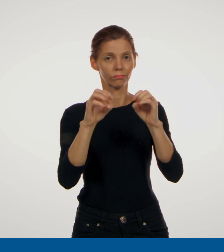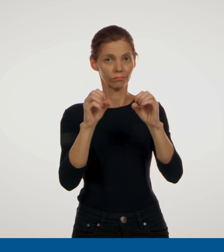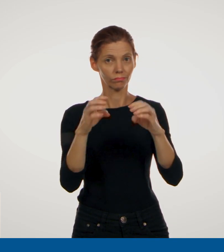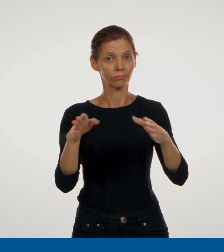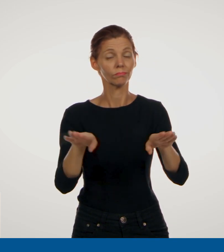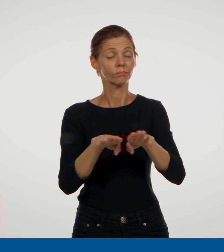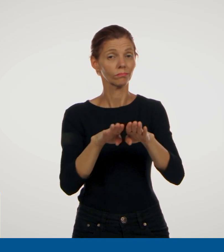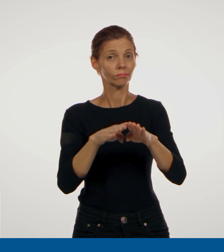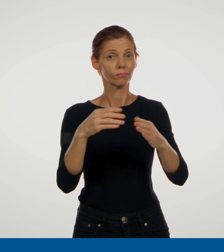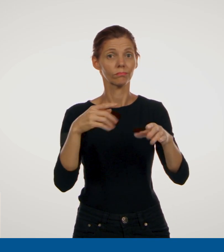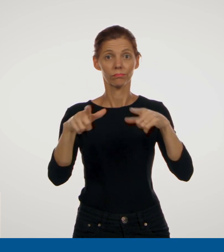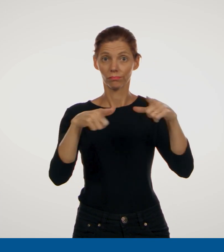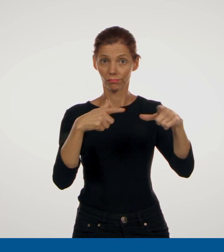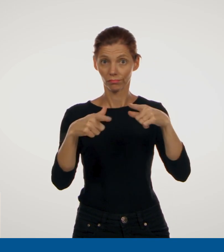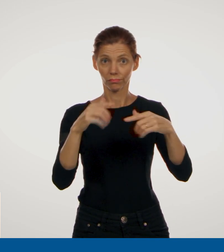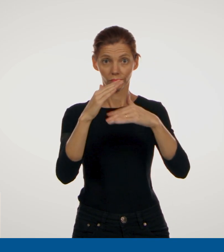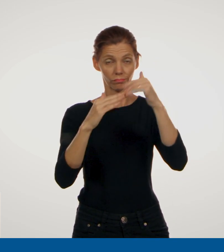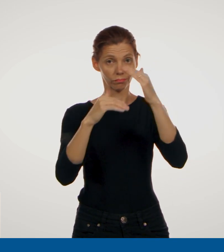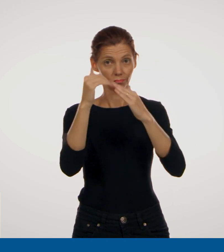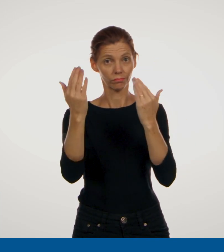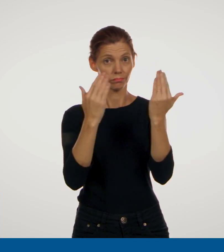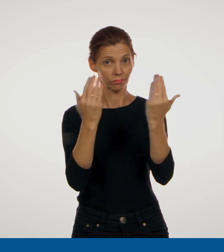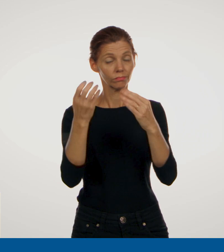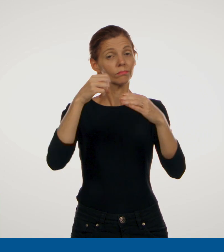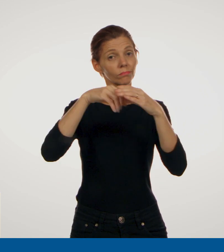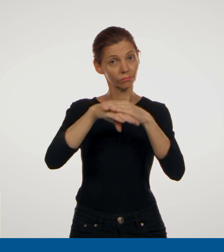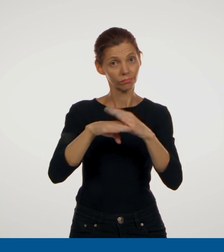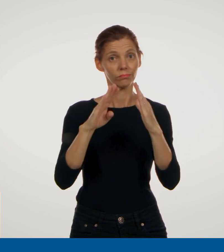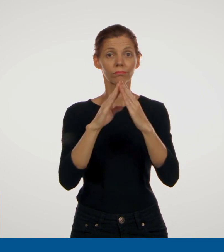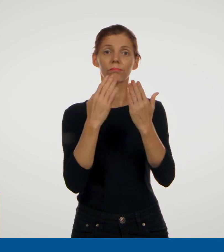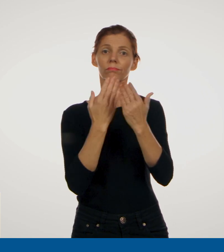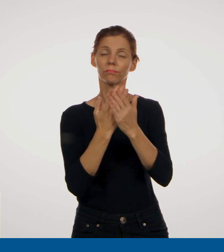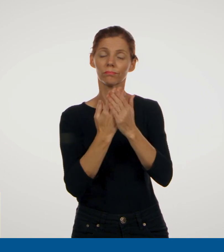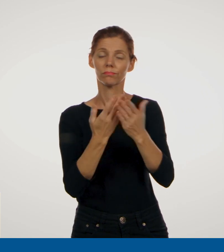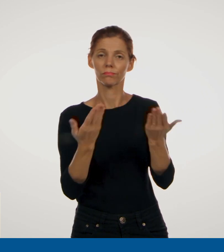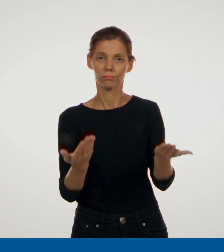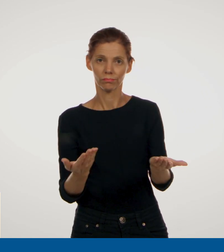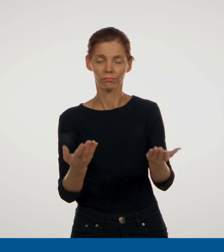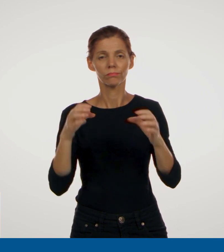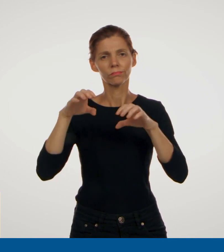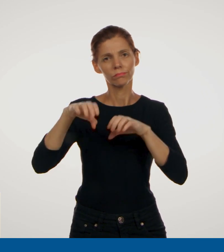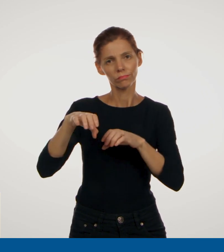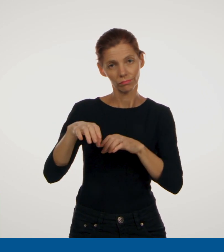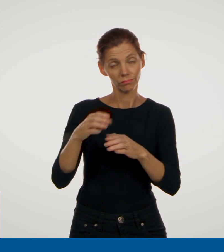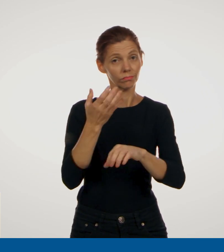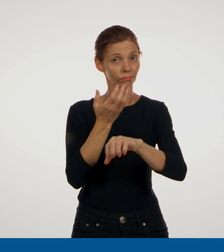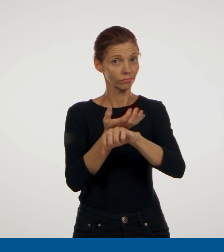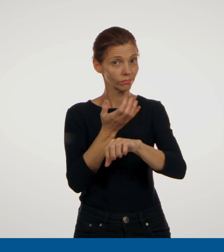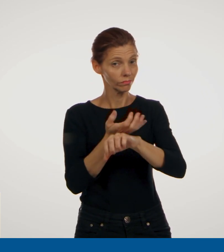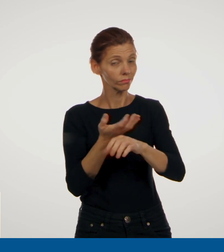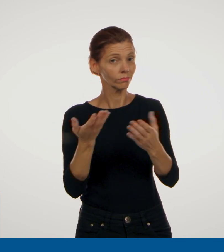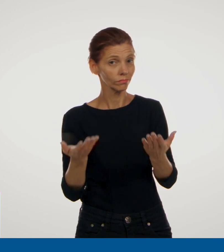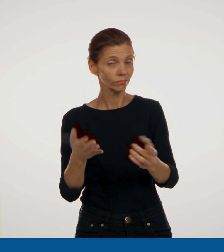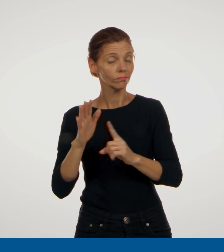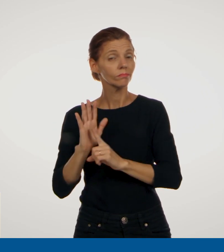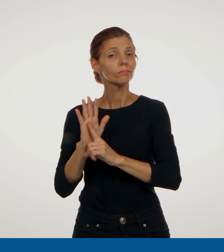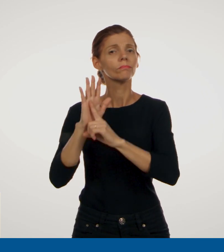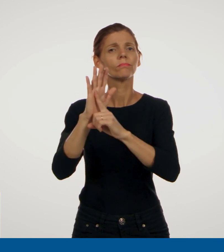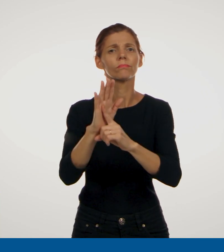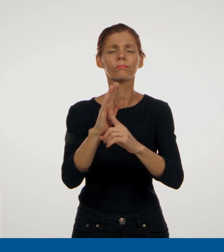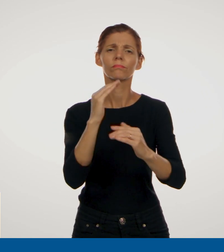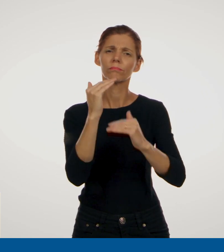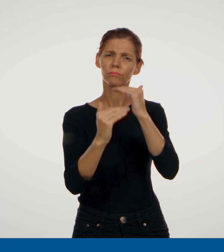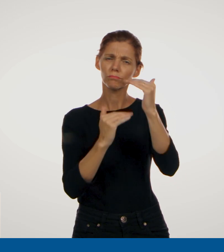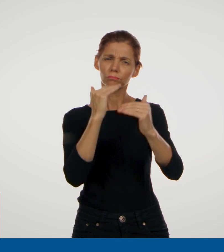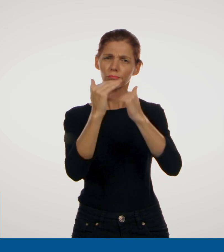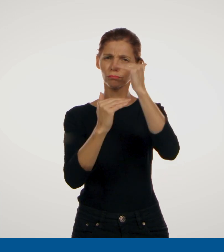da psicologia da educação e o trabalho do psicólogo nas escolas. Enfim, essa disciplina abordará as